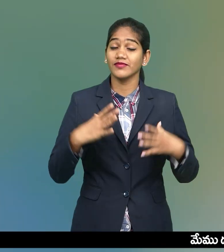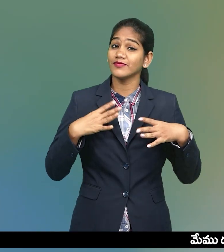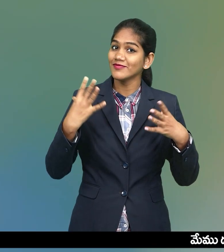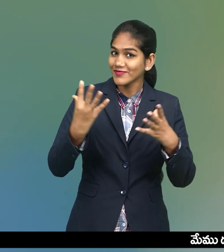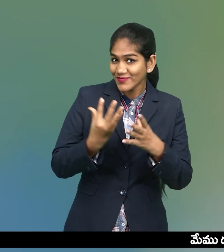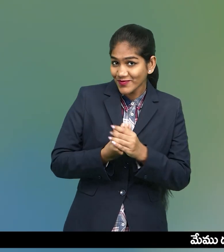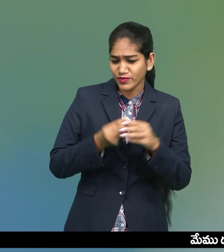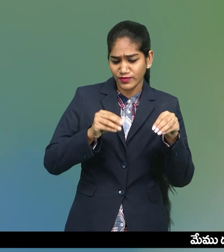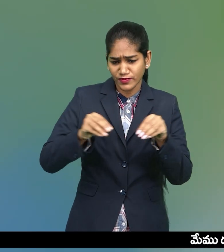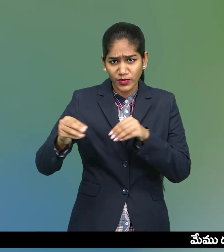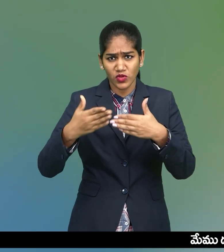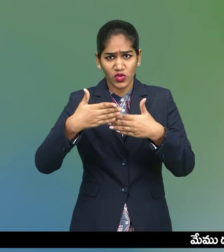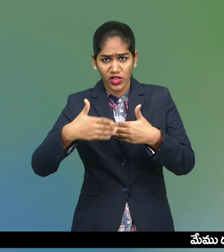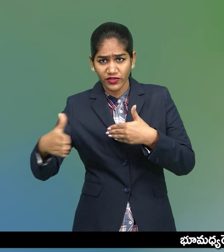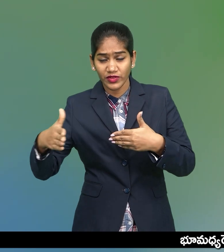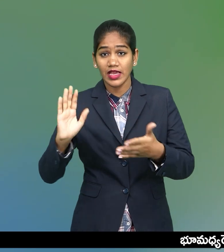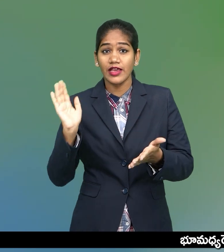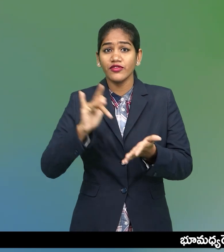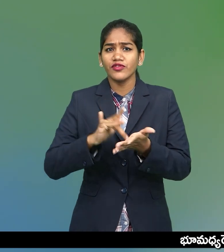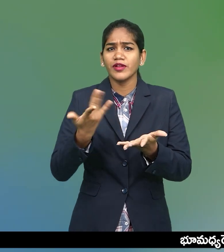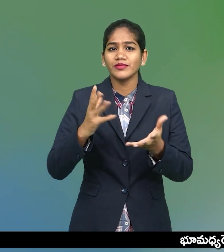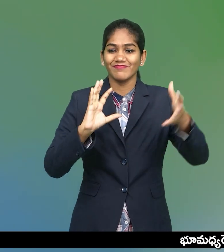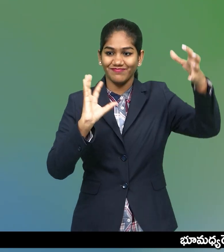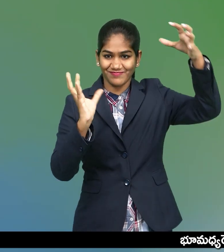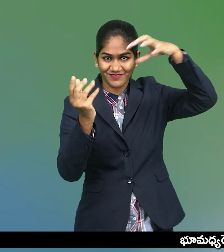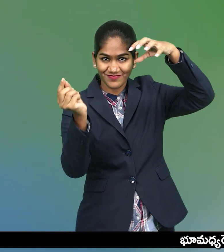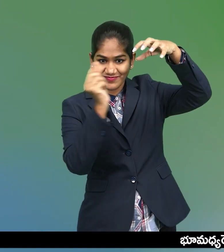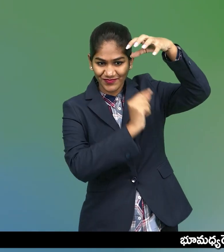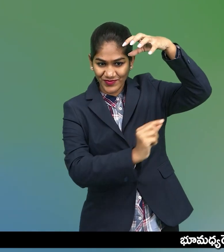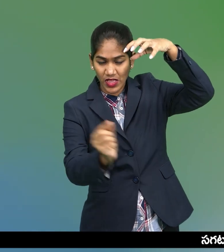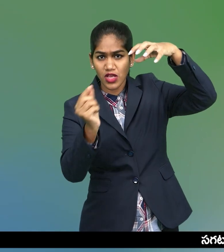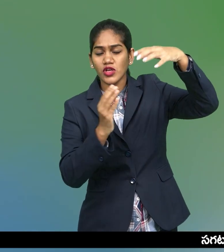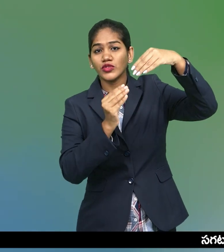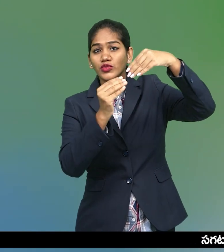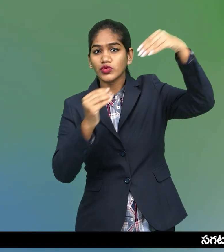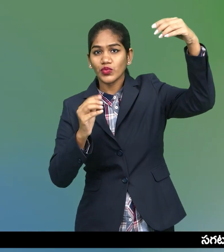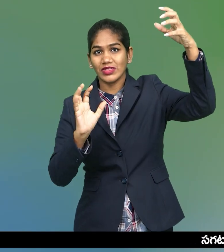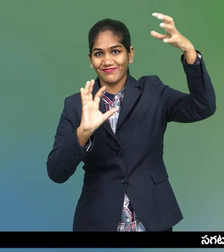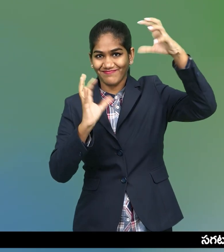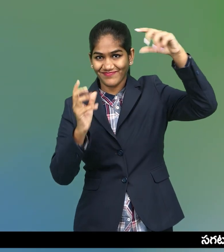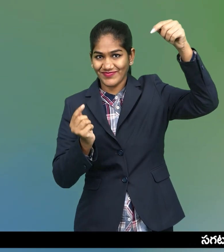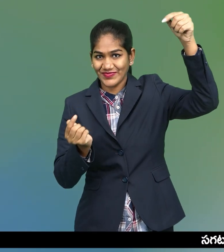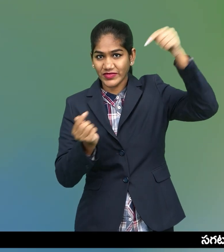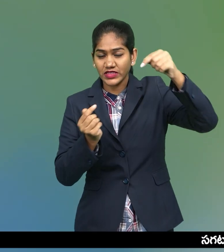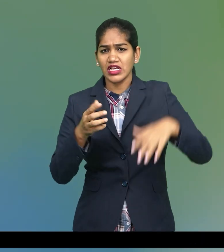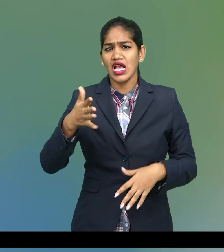మేము దూరంగా వెళ్ళేటప్పుడు భూమధ్య రేఖ నుండి ధృవాల వైపు సగటు వార్షిక ఉష్ణోగ్రత